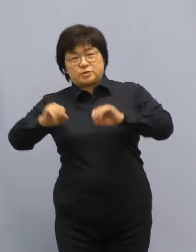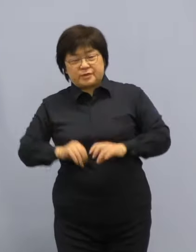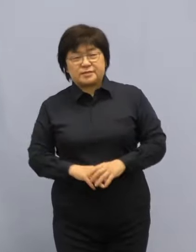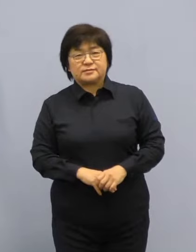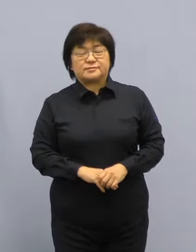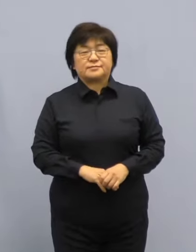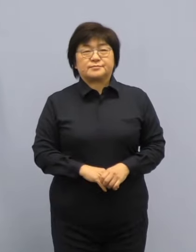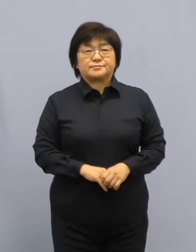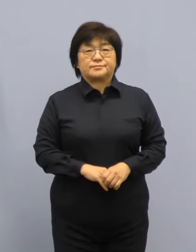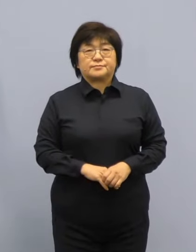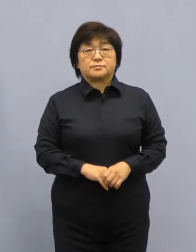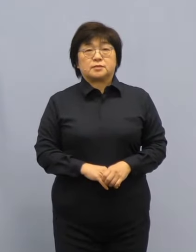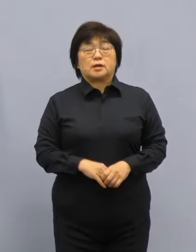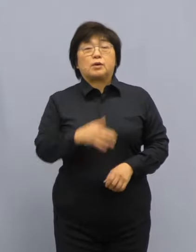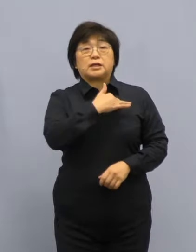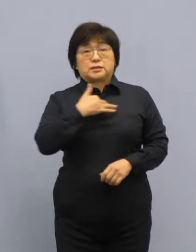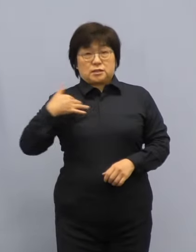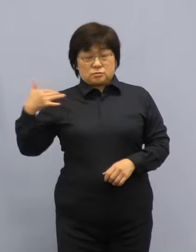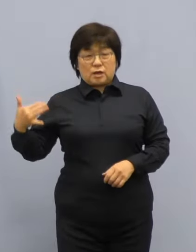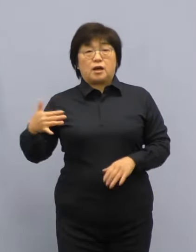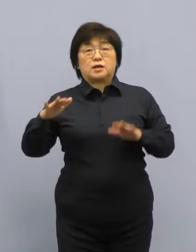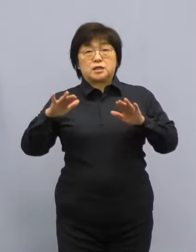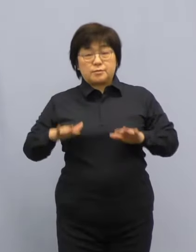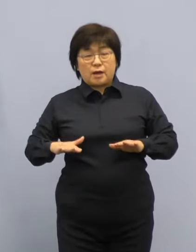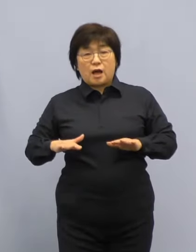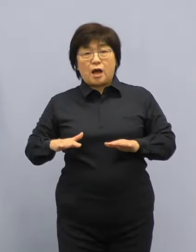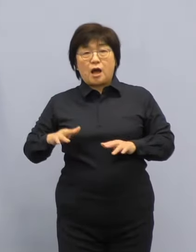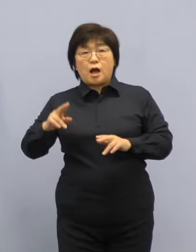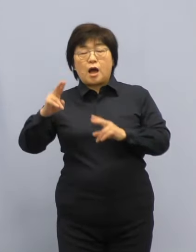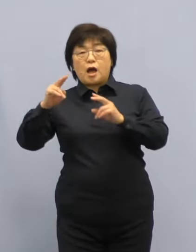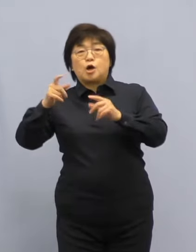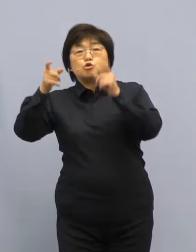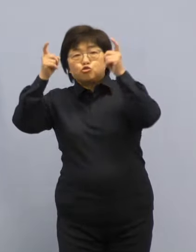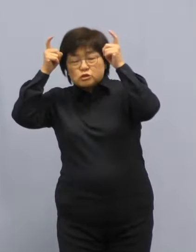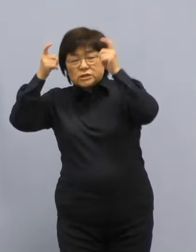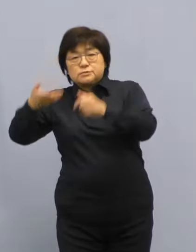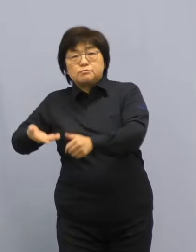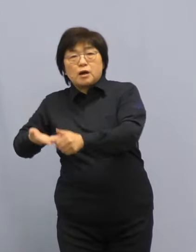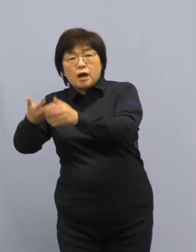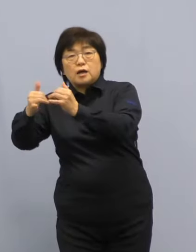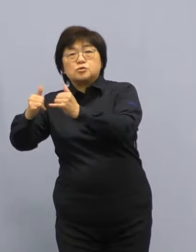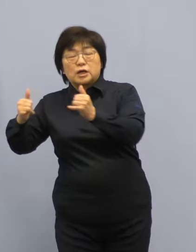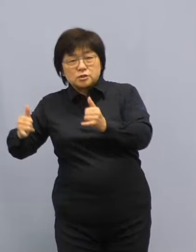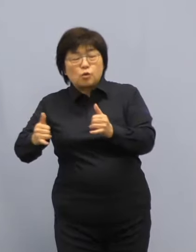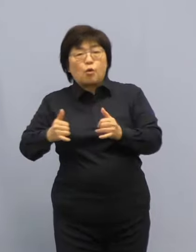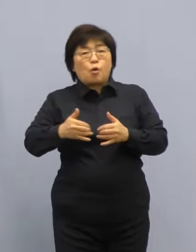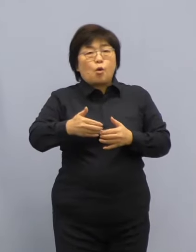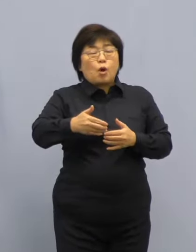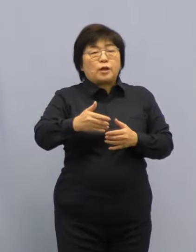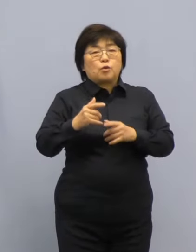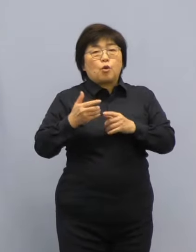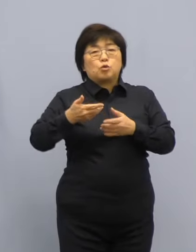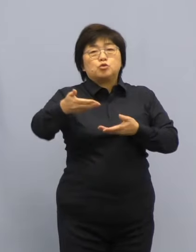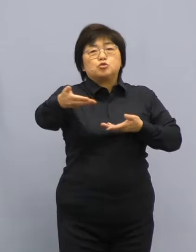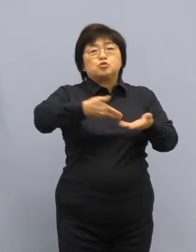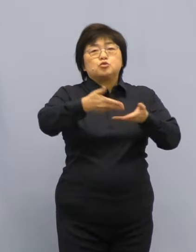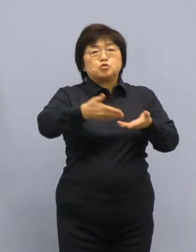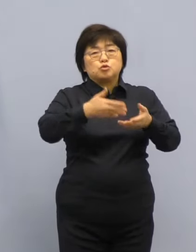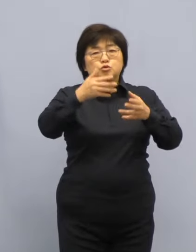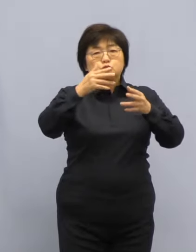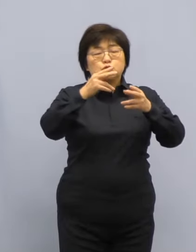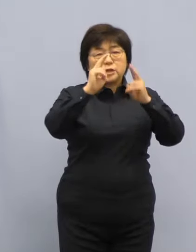。県の方では今生産者と農業団体流通業者また県も入りま